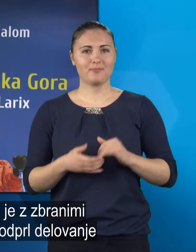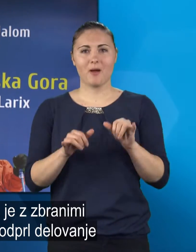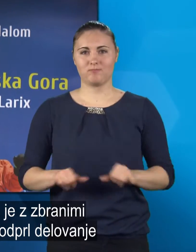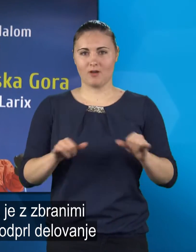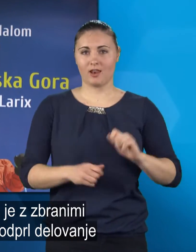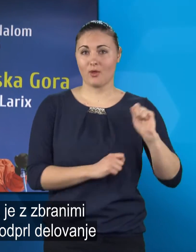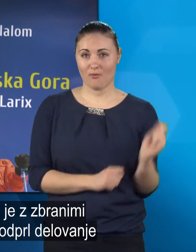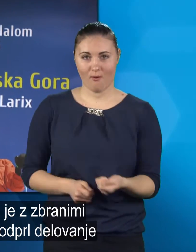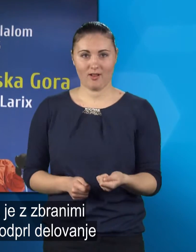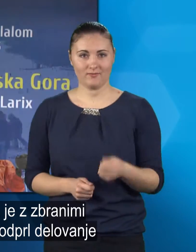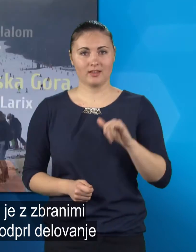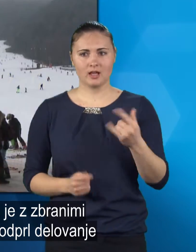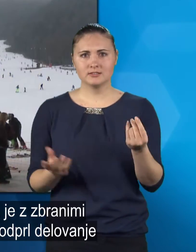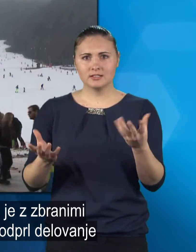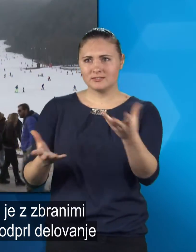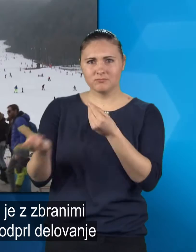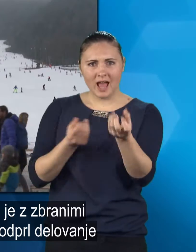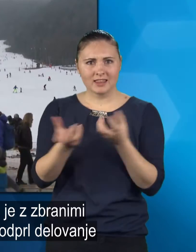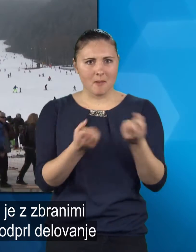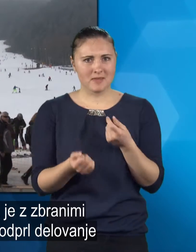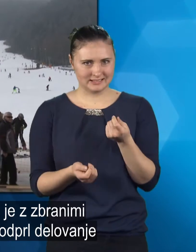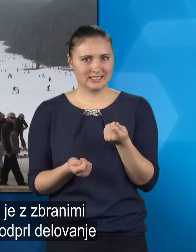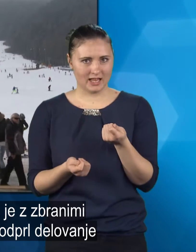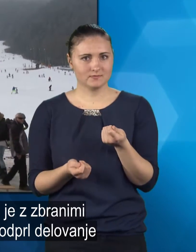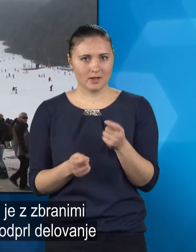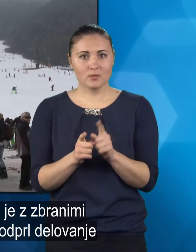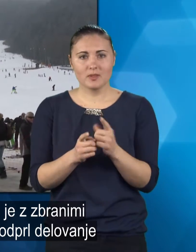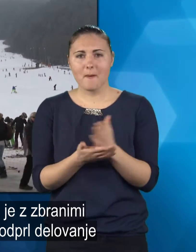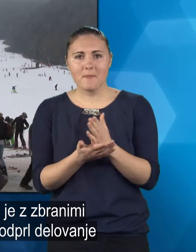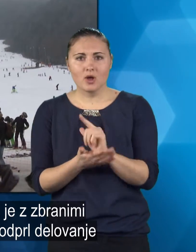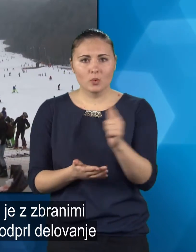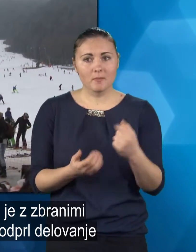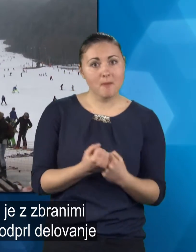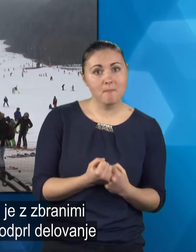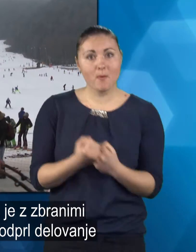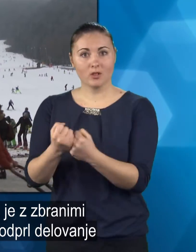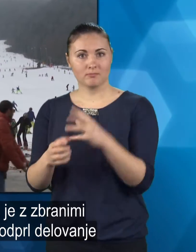zbranimi sredstvi med drugim podprl delovanje centra Vidim cilj.